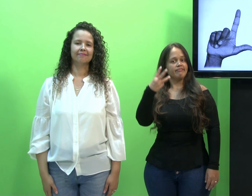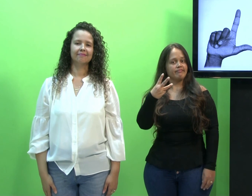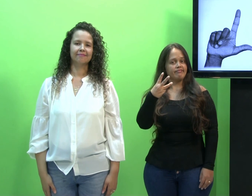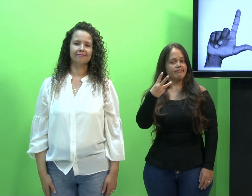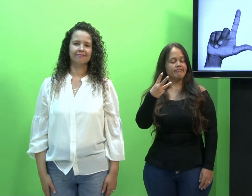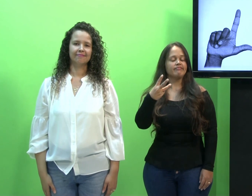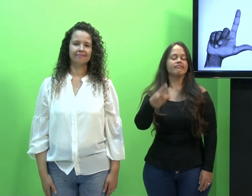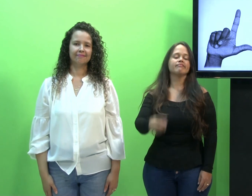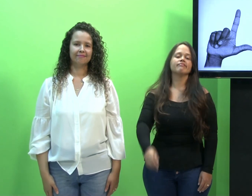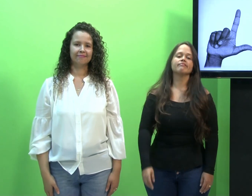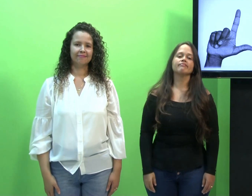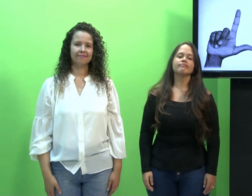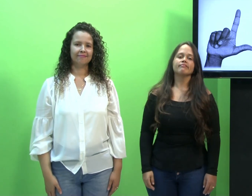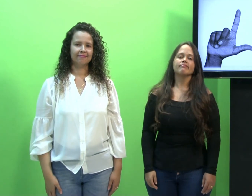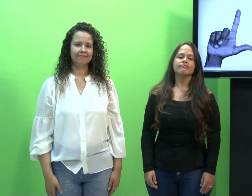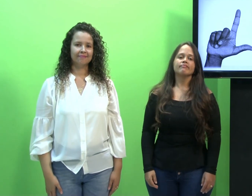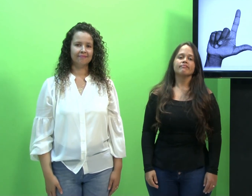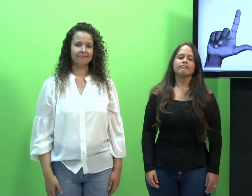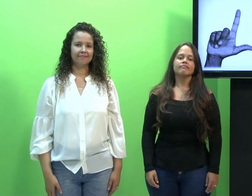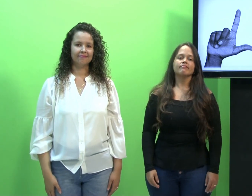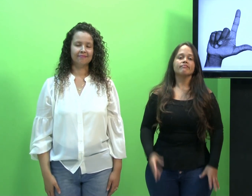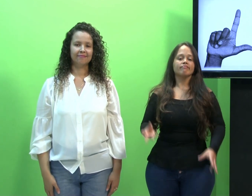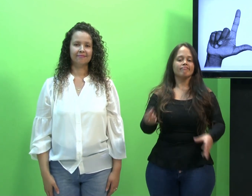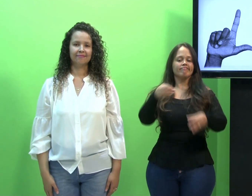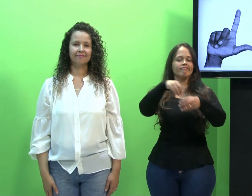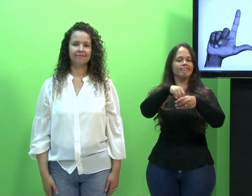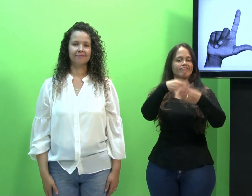3. Prover as escolas com